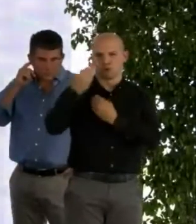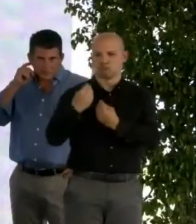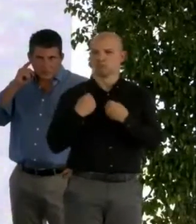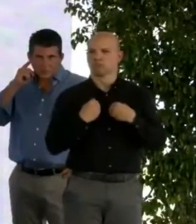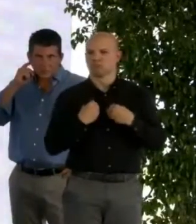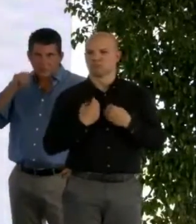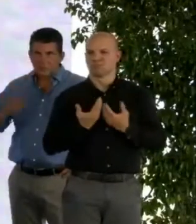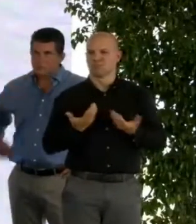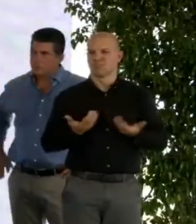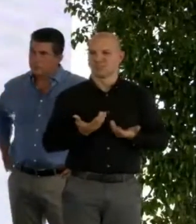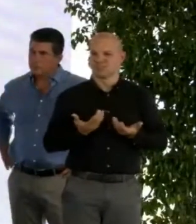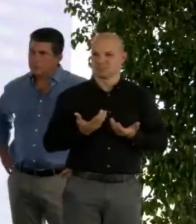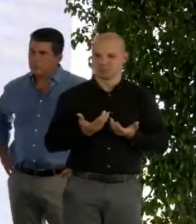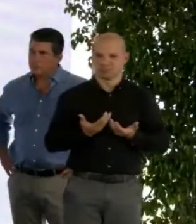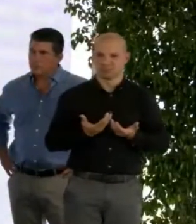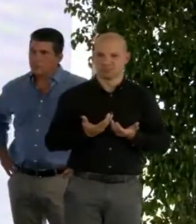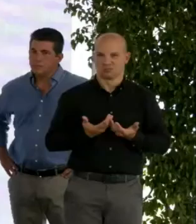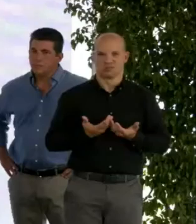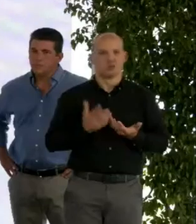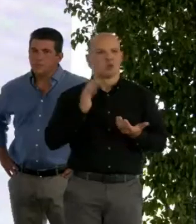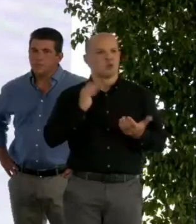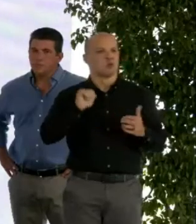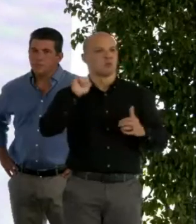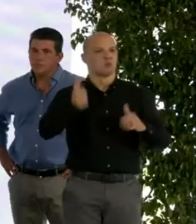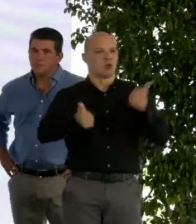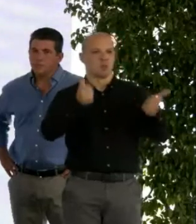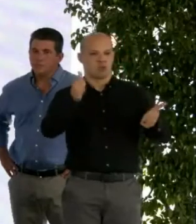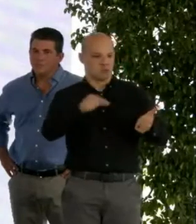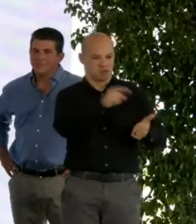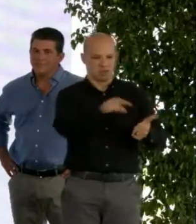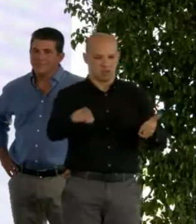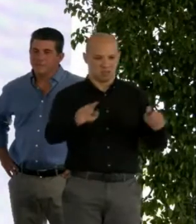nosotros no vamos a contribuir a crear más elefantes blancos en Puerto Rico.